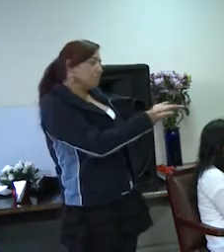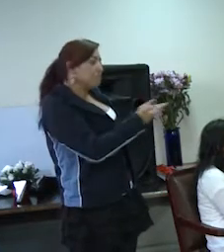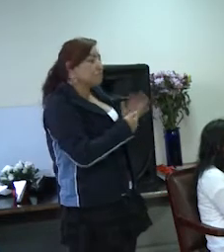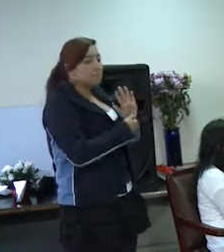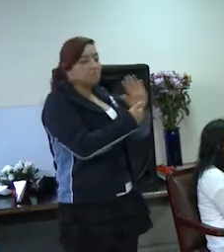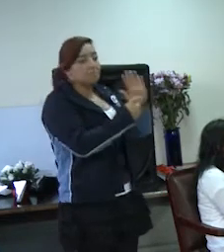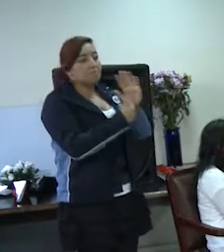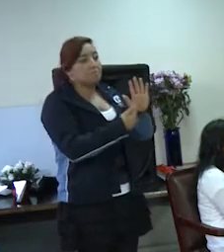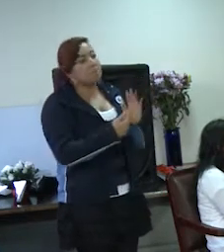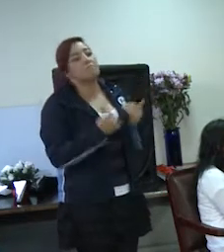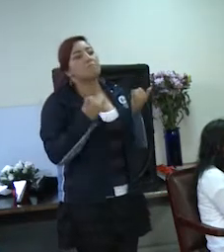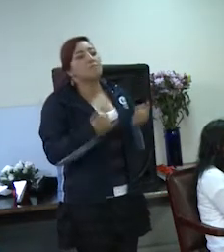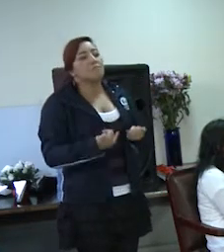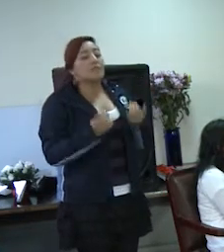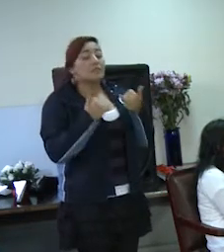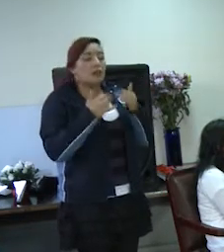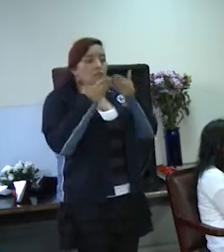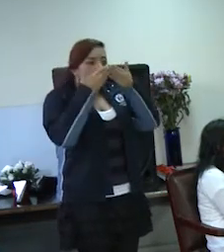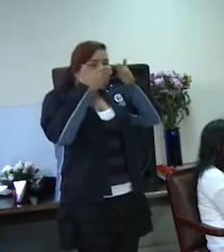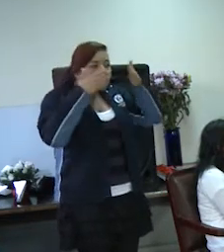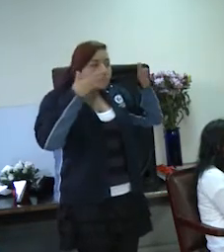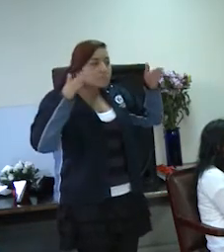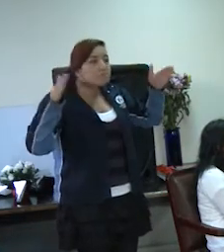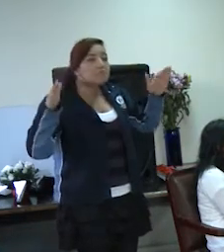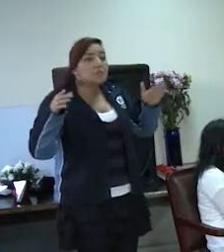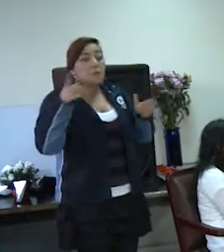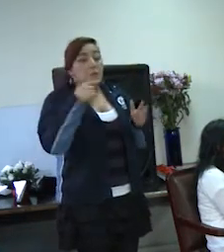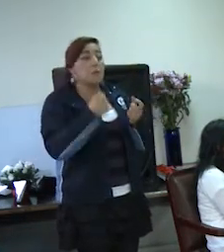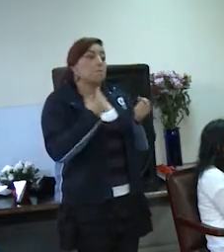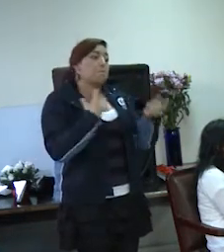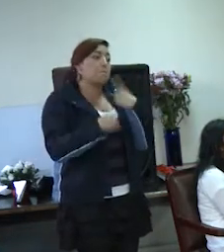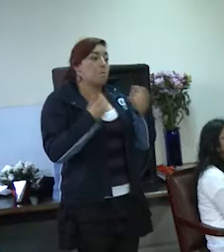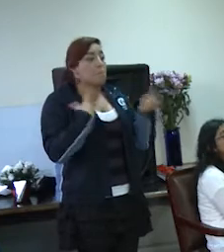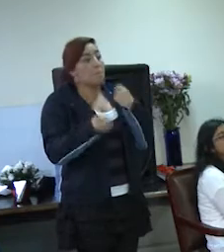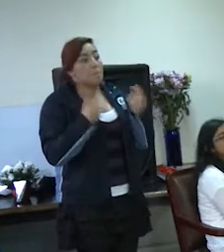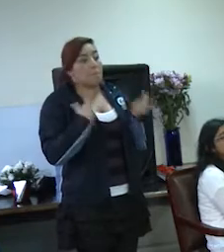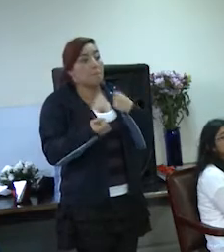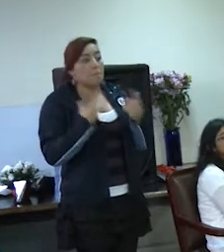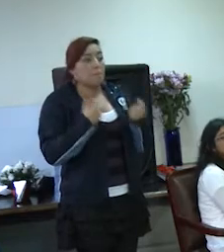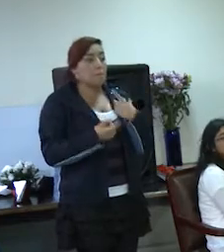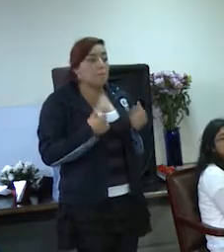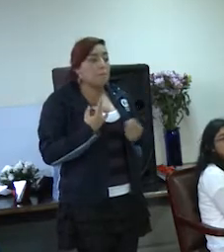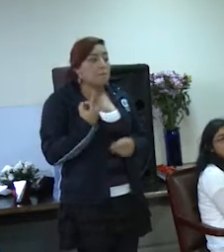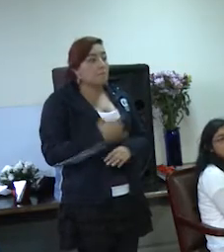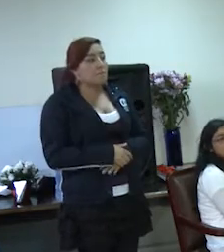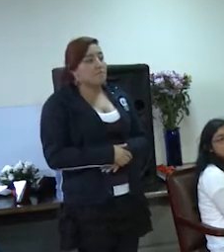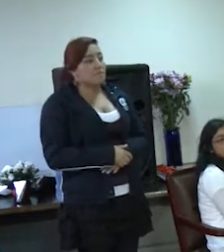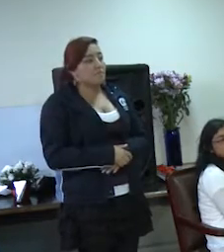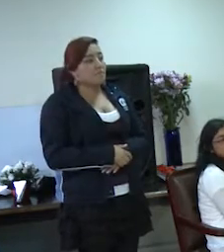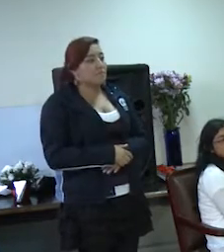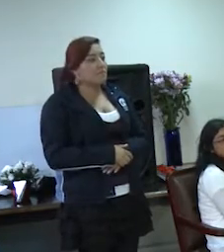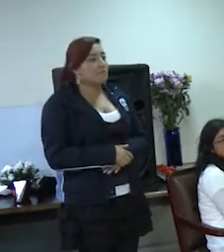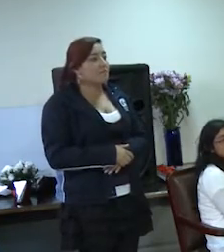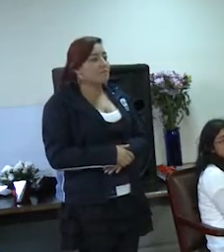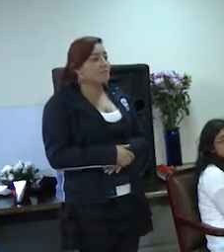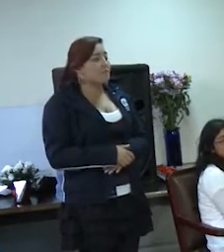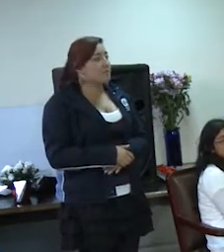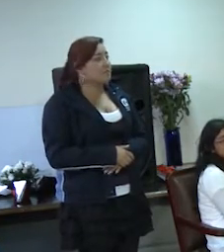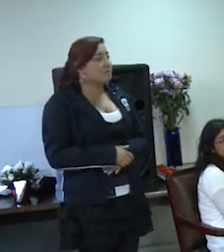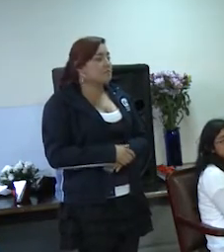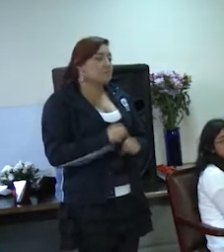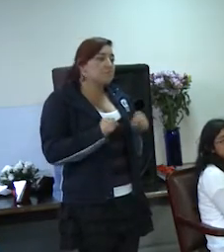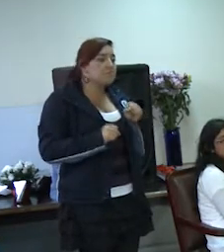ofrece, vamos a abrir algunas preguntas que ustedes puedan tener y que podamos